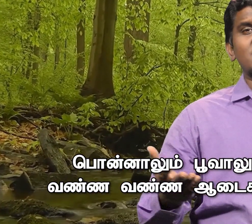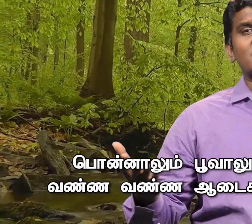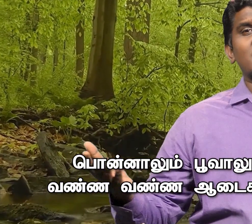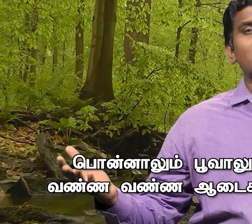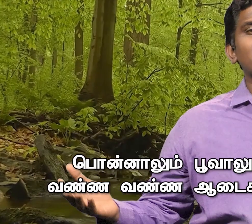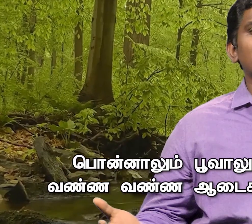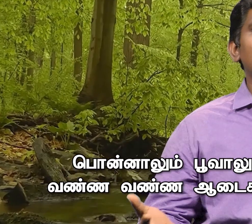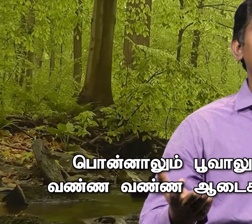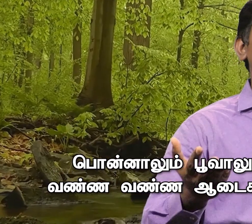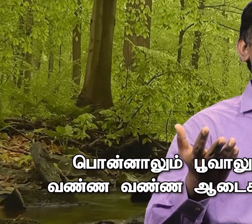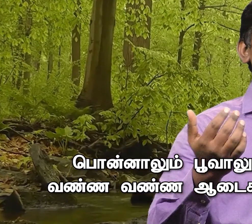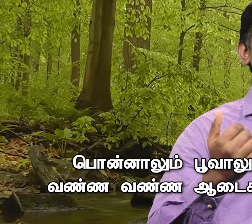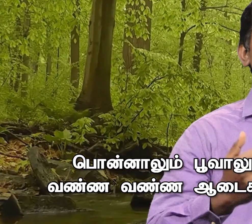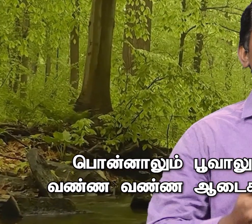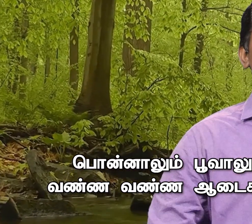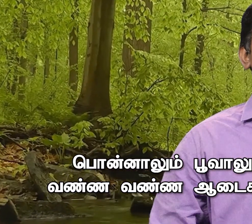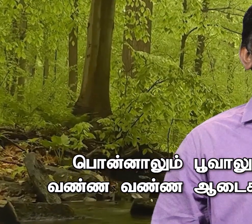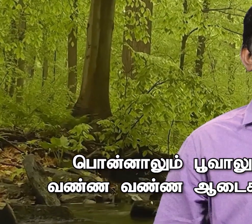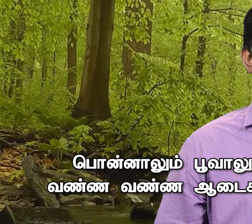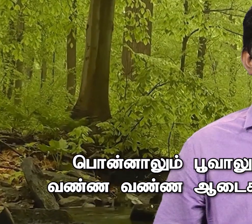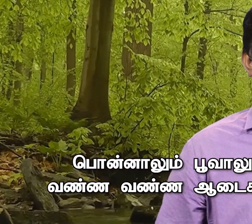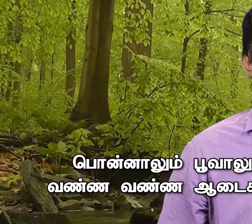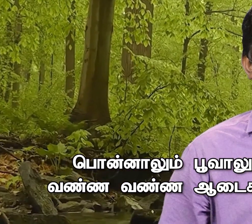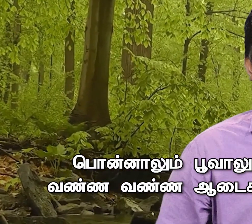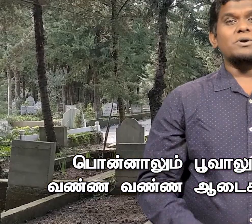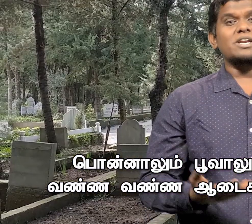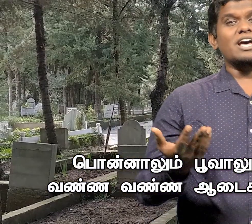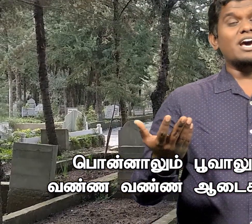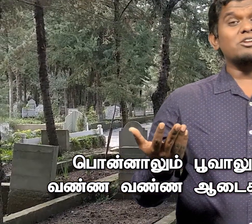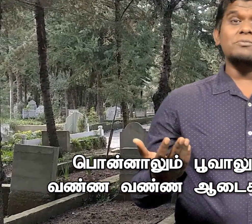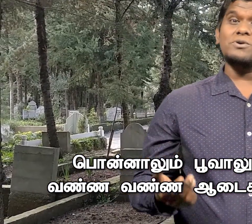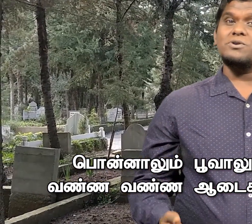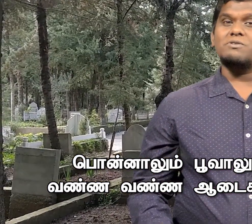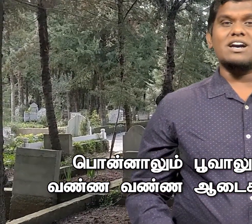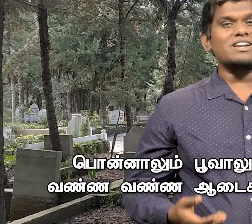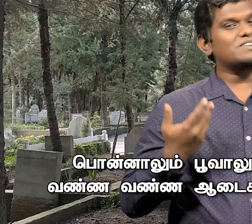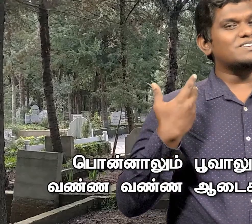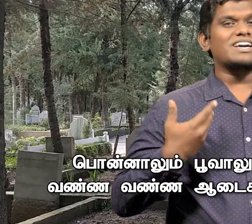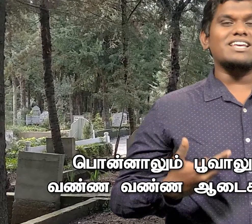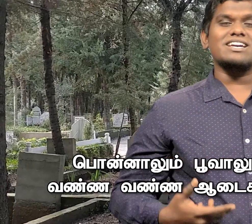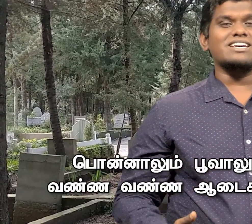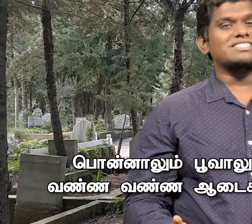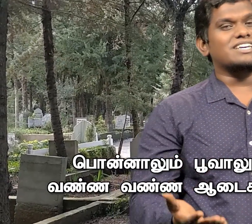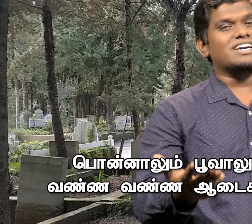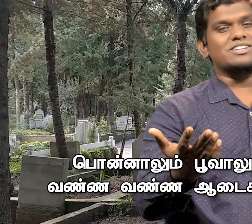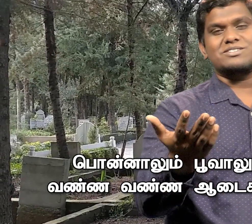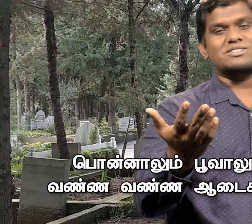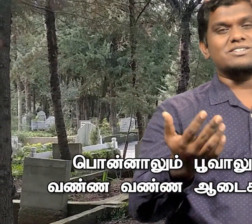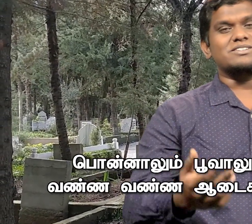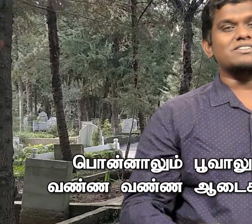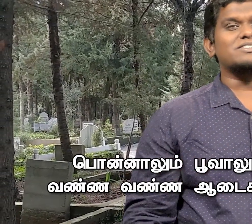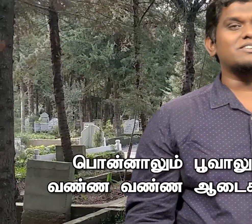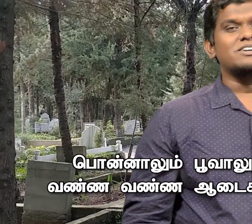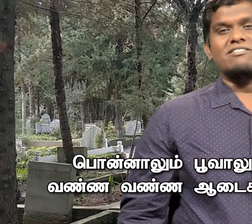வண்ண வண்ண ஆடைகளை நீ அணிந்தாலும் பொன்னாலும் பூவாலும்